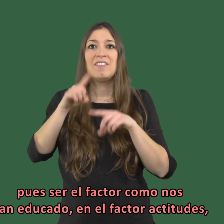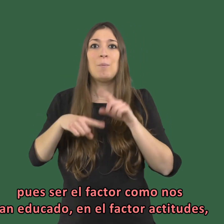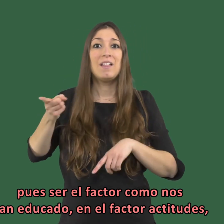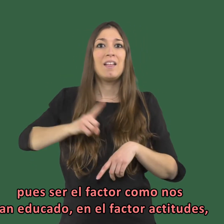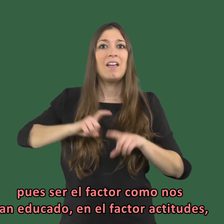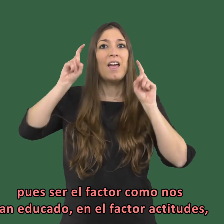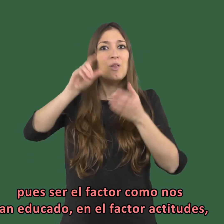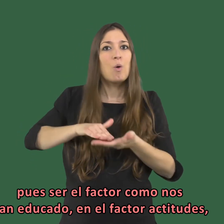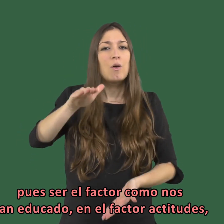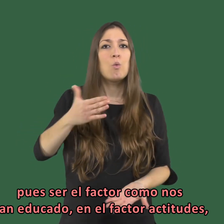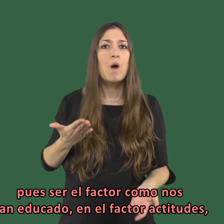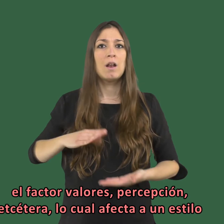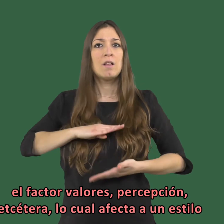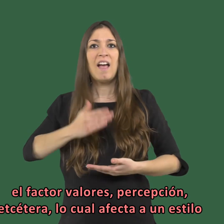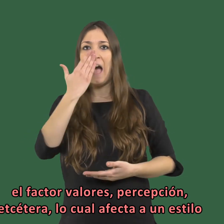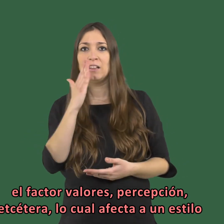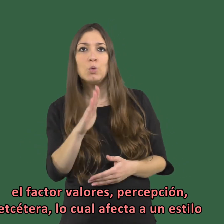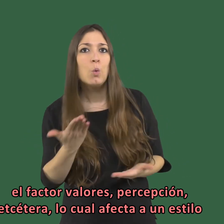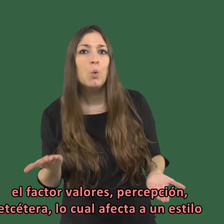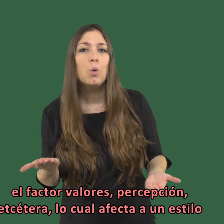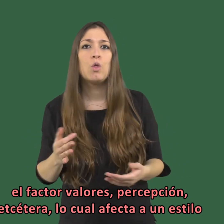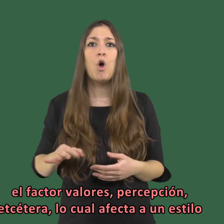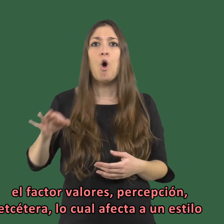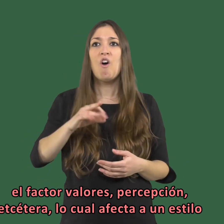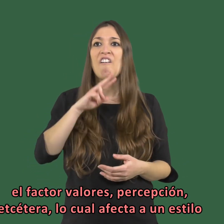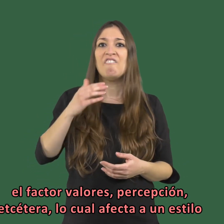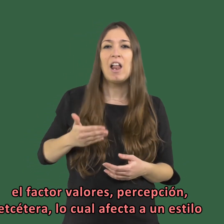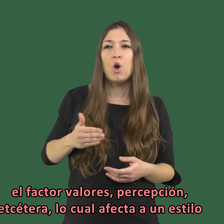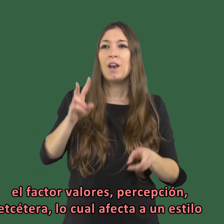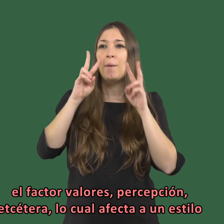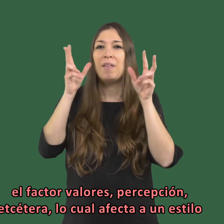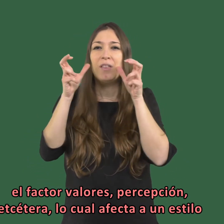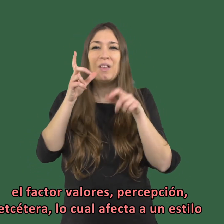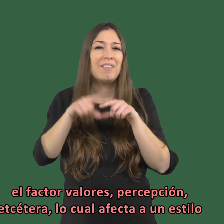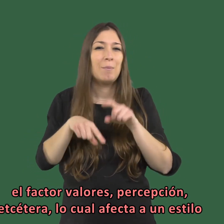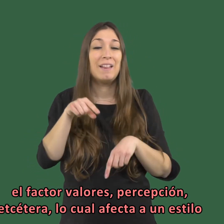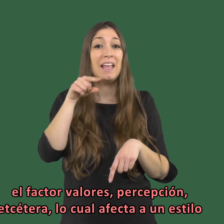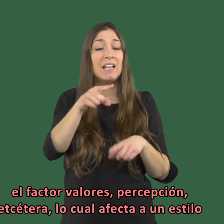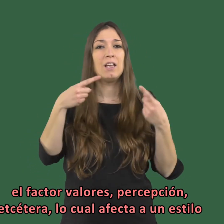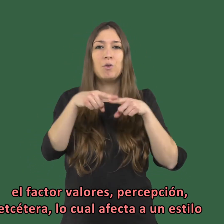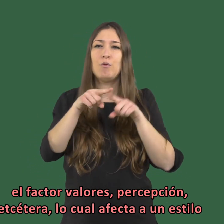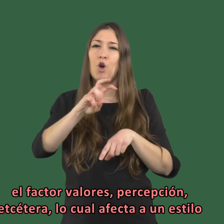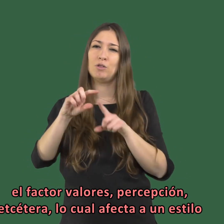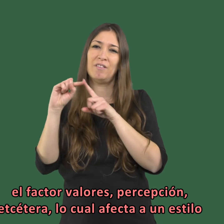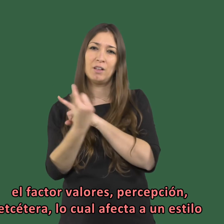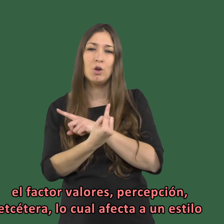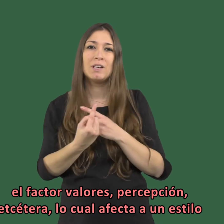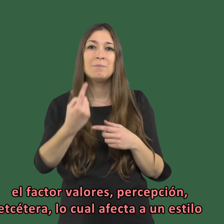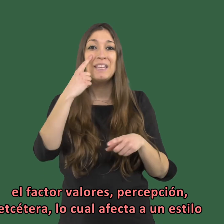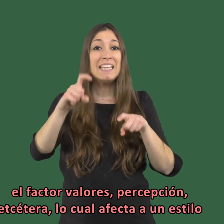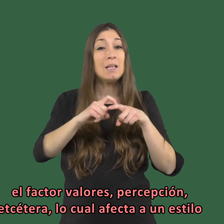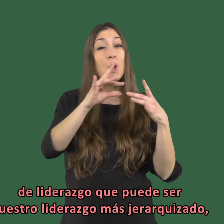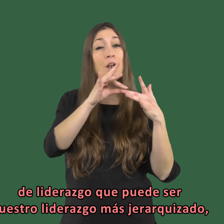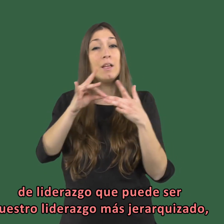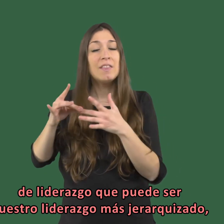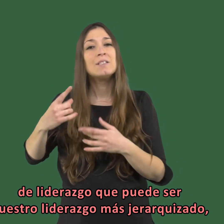cómo nos han educado, el factor actitudes, el factor valores, percepción, etcétera, lo cual afecta a un